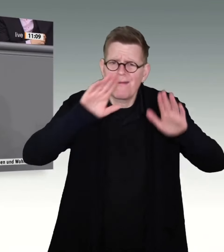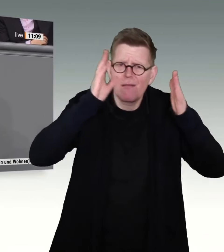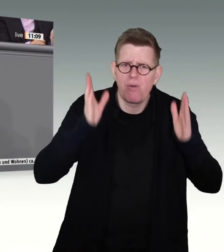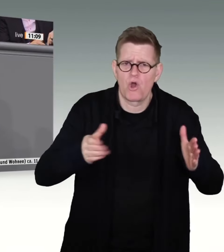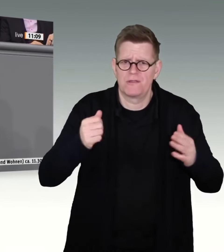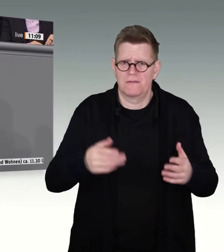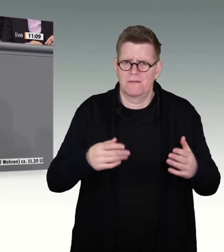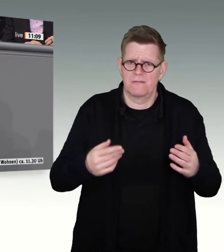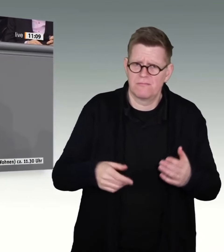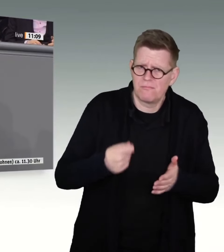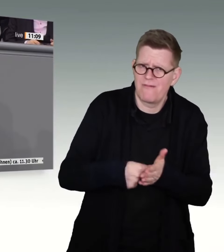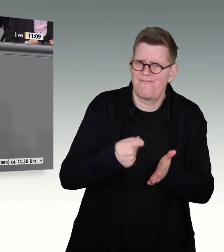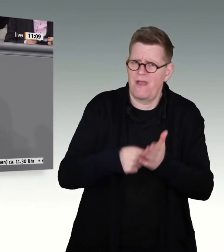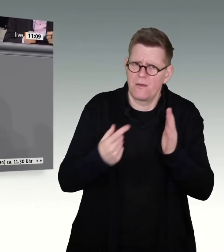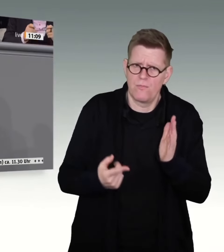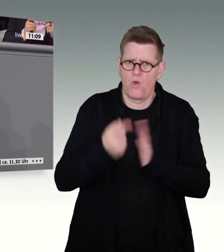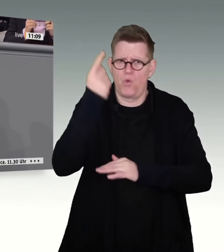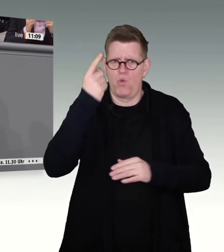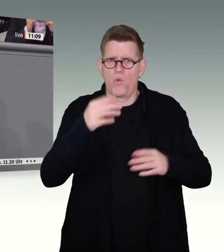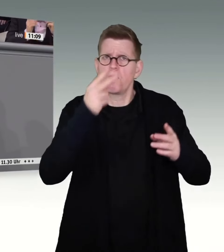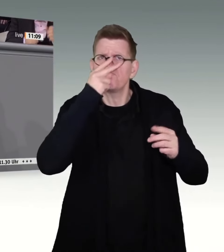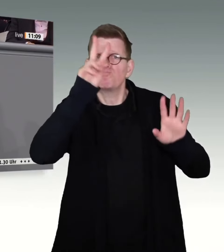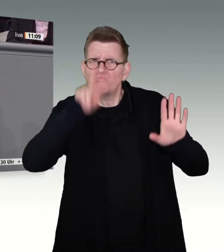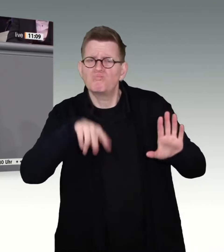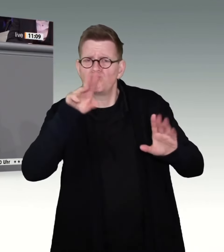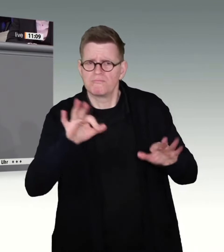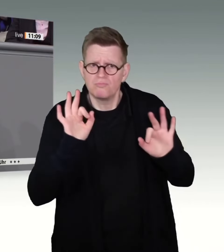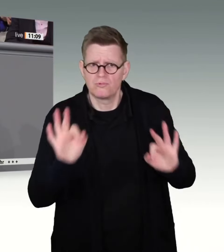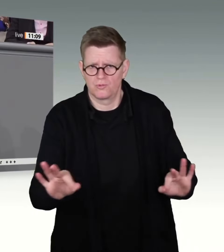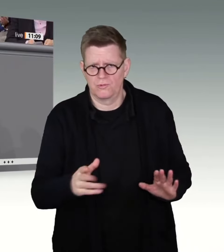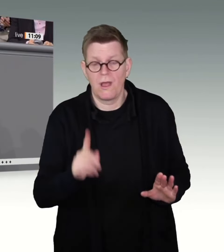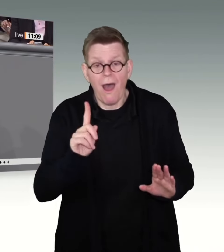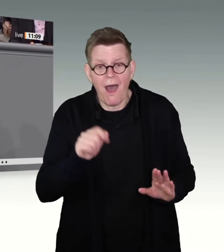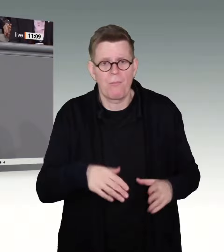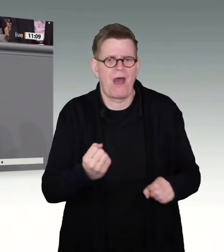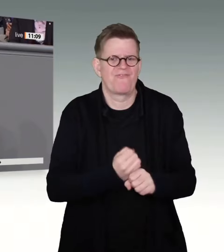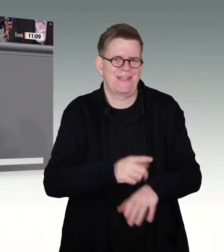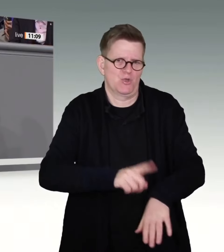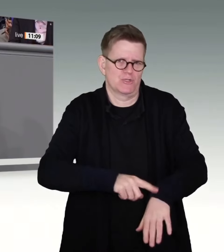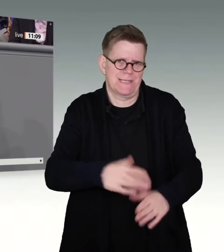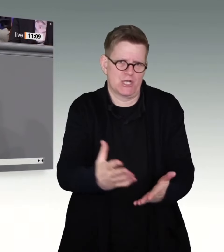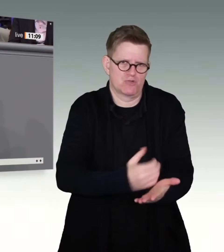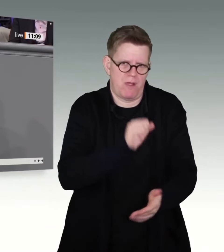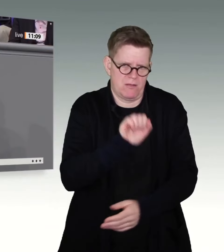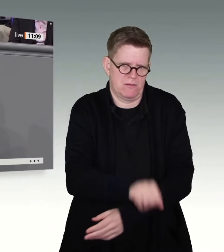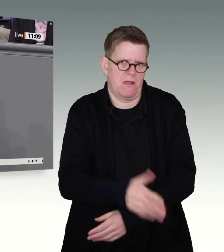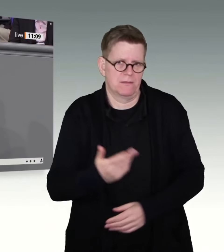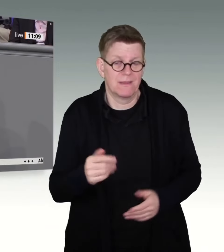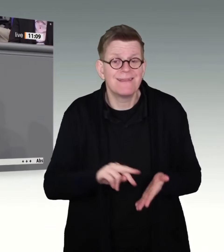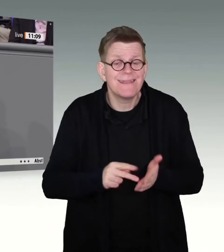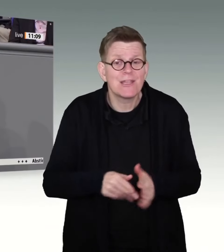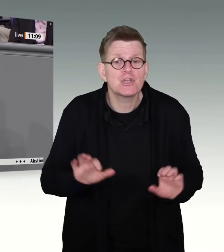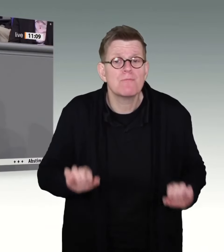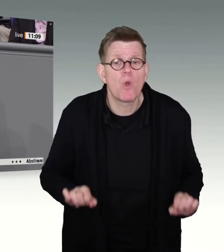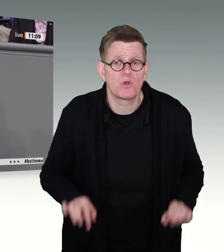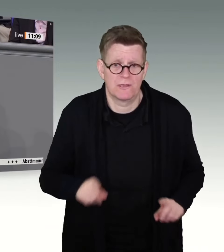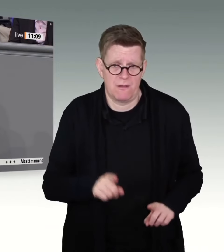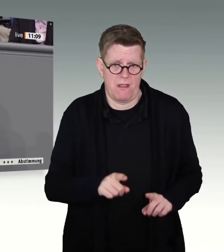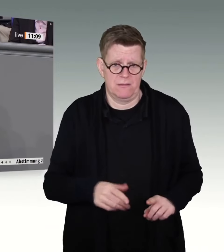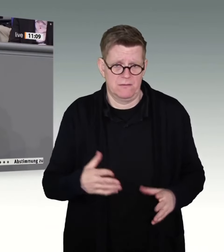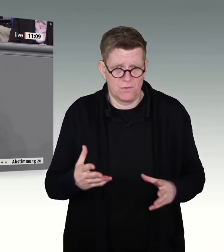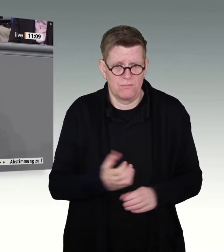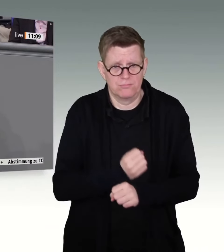sparen uns aber eben Fertigungszeit. Wir nutzen technische Möglichkeiten, die uns zur Verfügung stellen, um dann gut und schnell zu bauen,